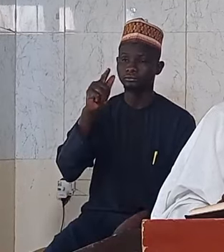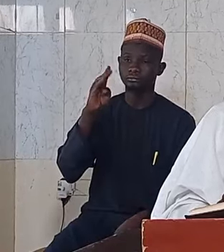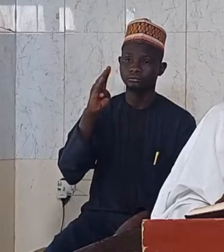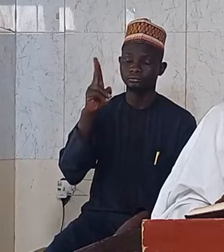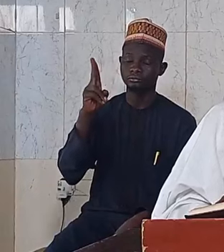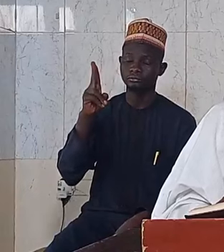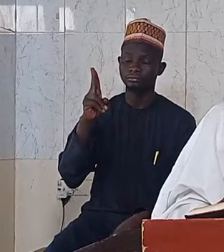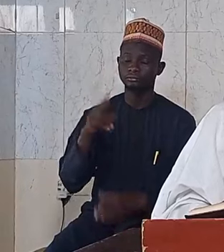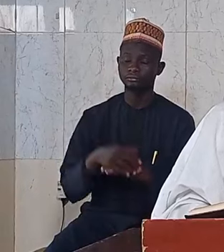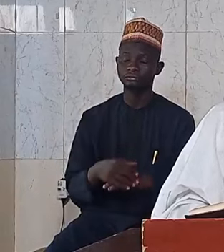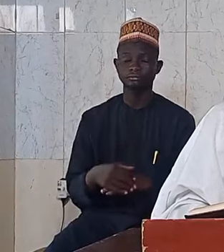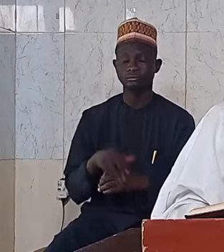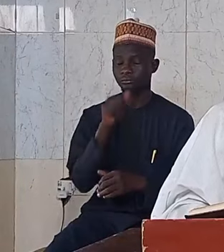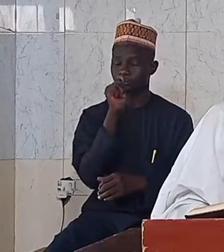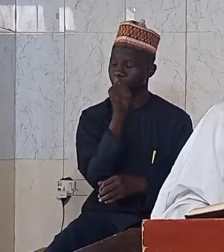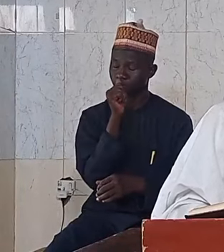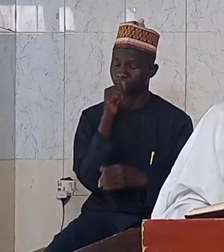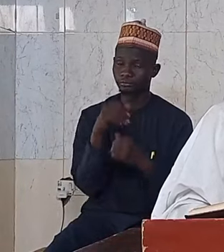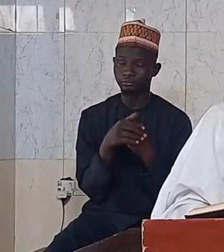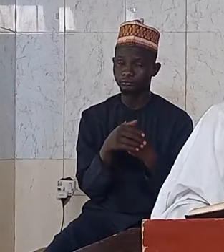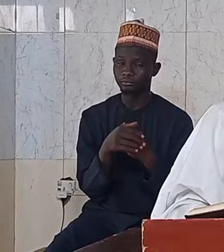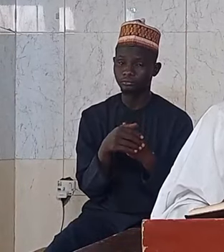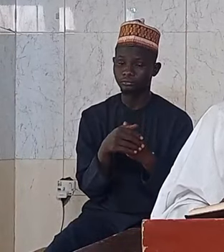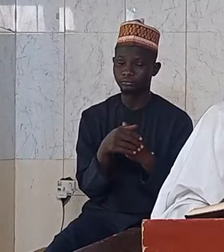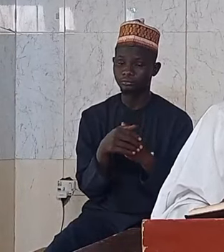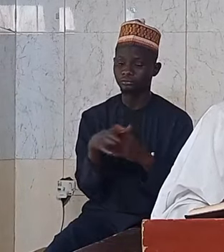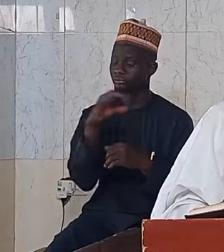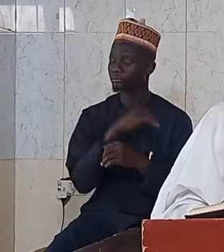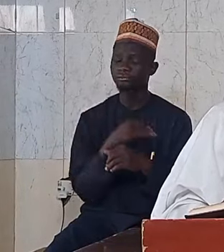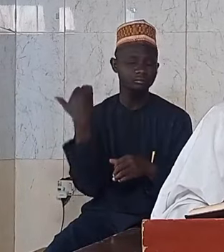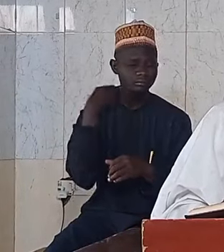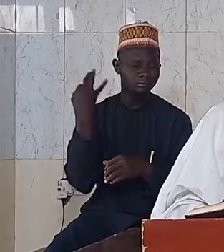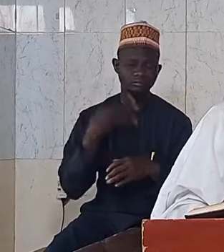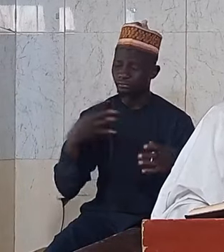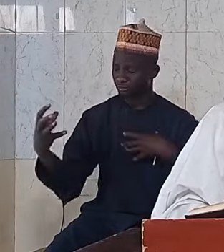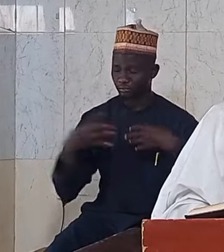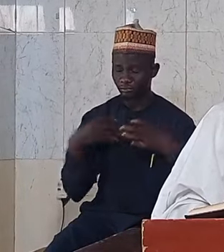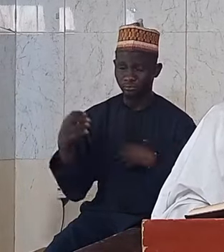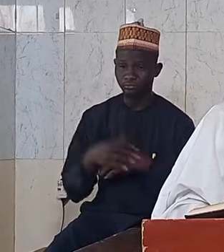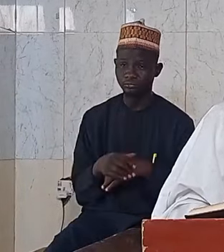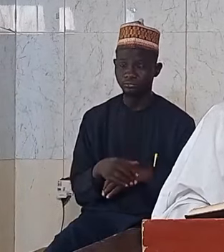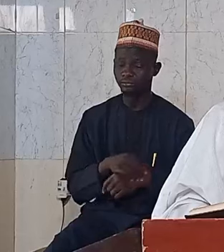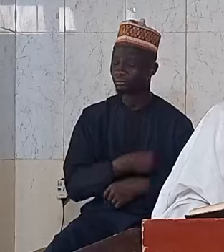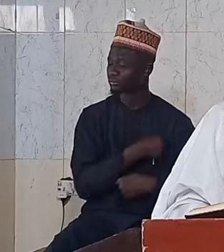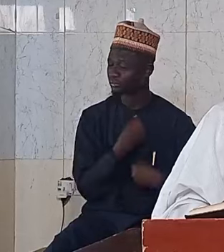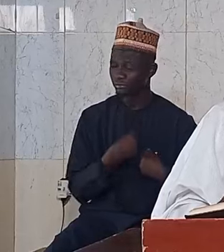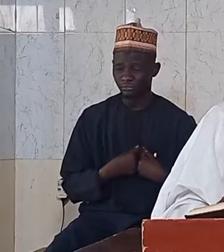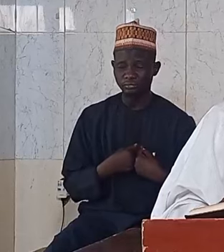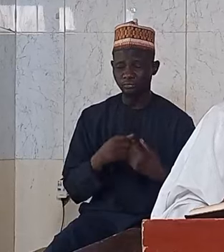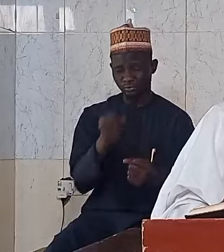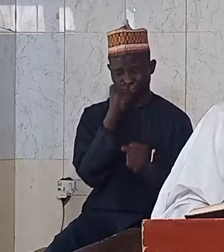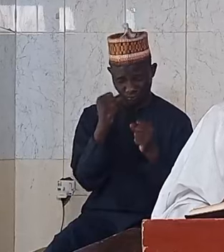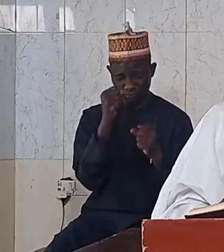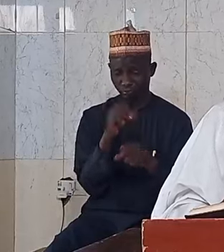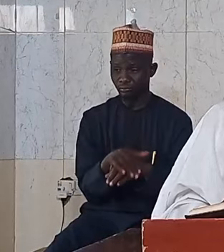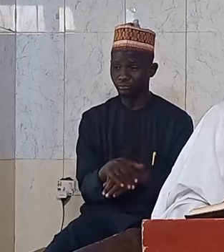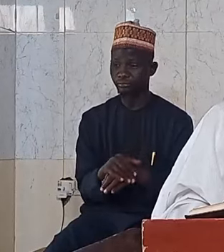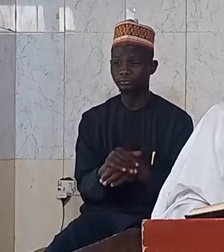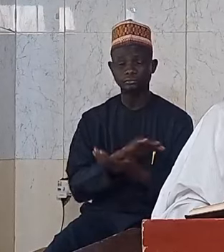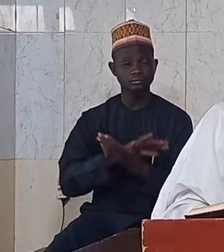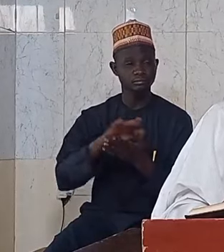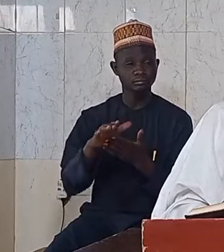lam juriya da rashin raki zuciya tsikakkiya mai